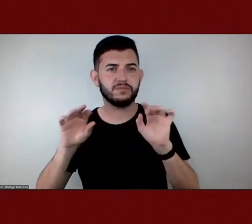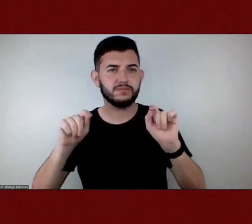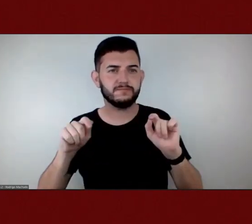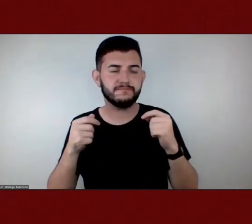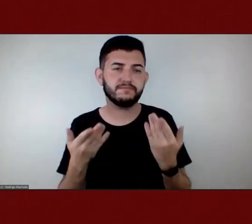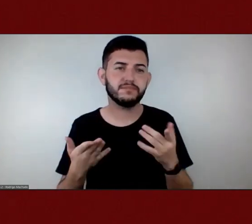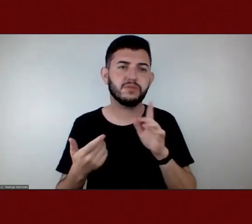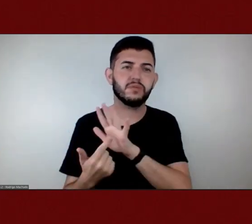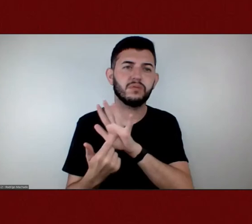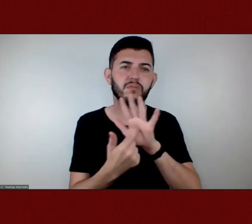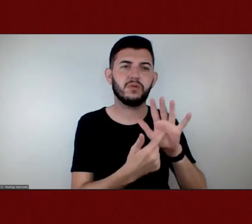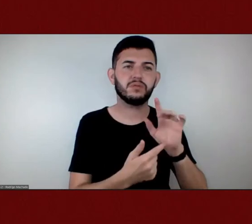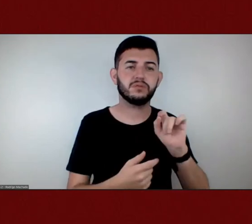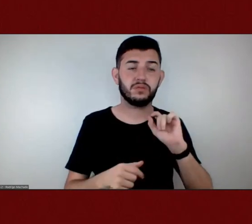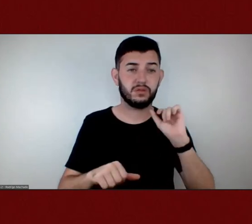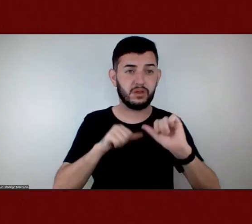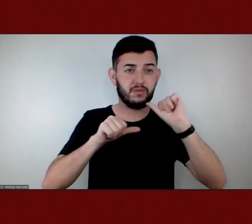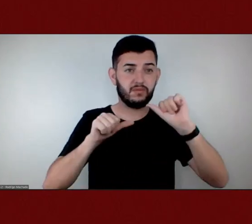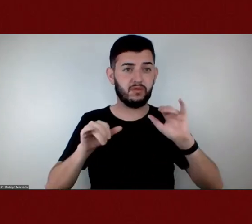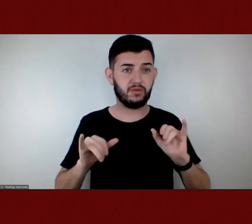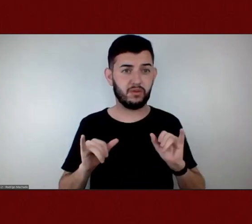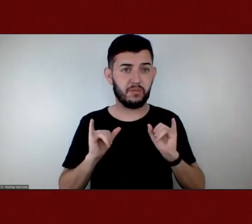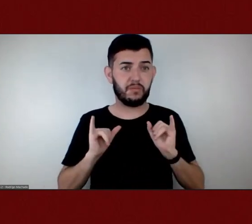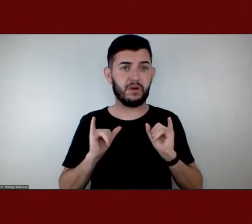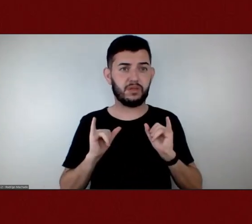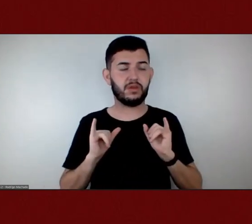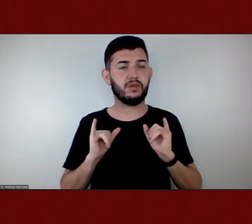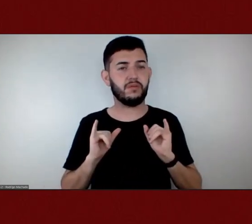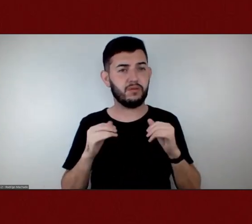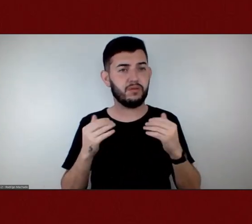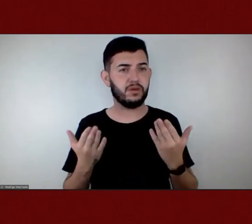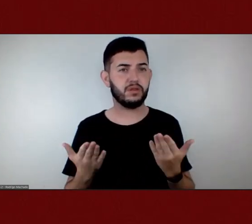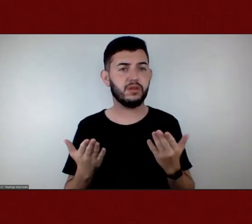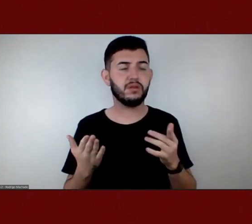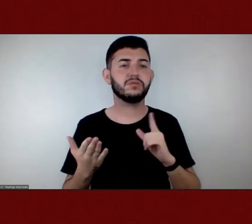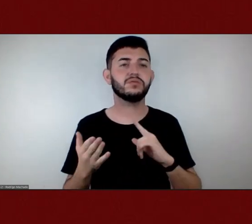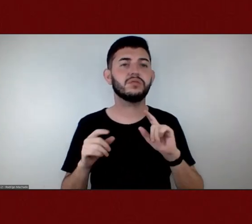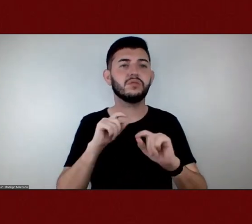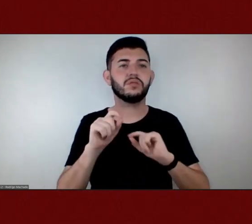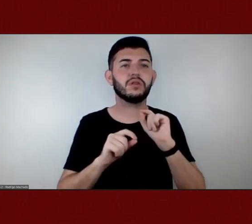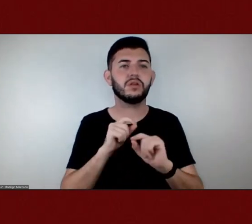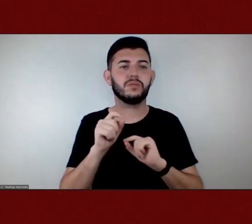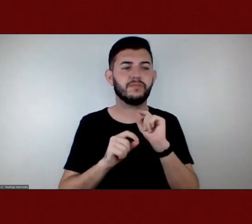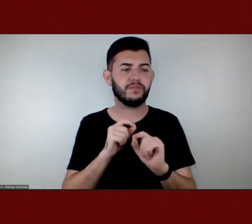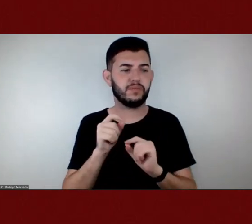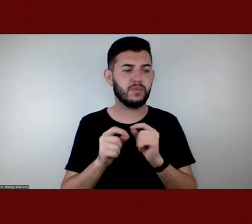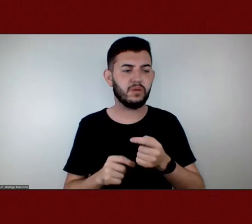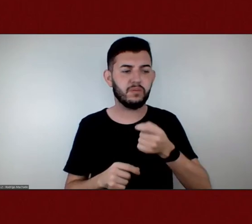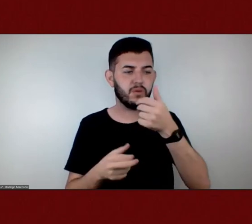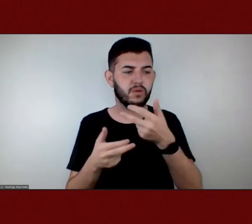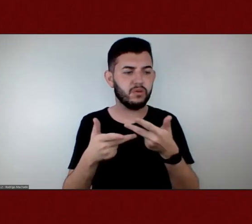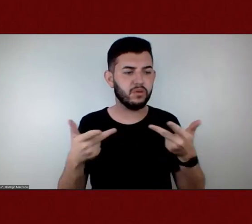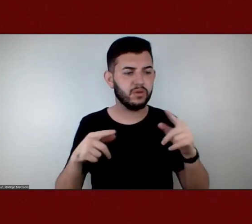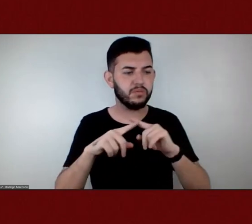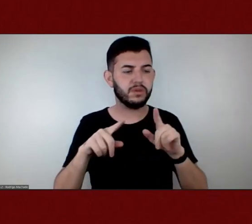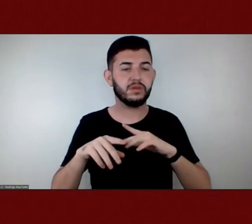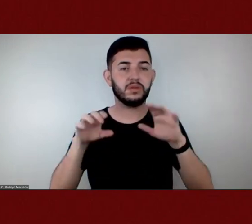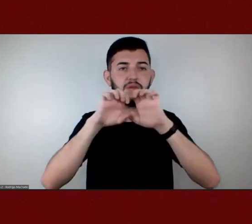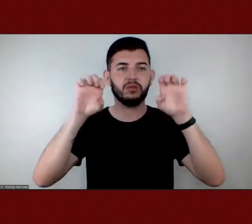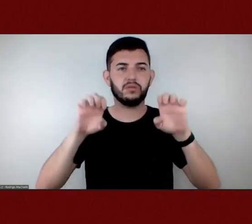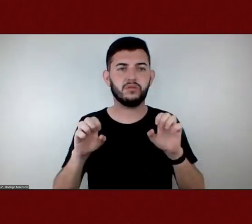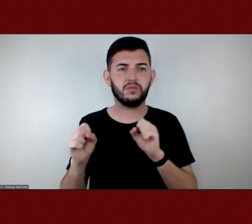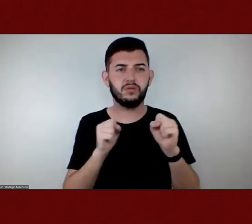passiva cristalizaria naquele campo, com poucas novidades, a mesma estrutura de poder da